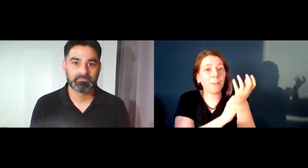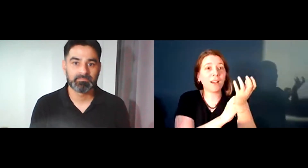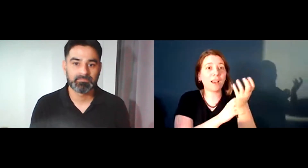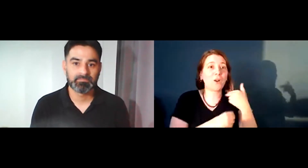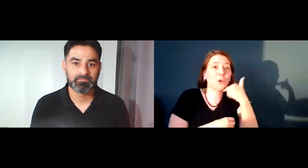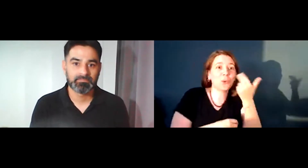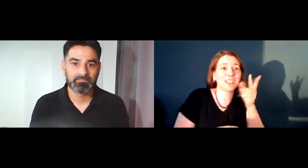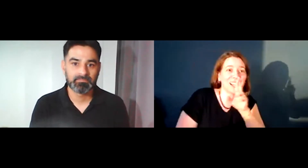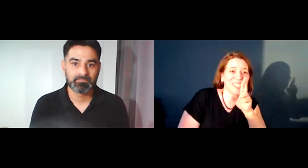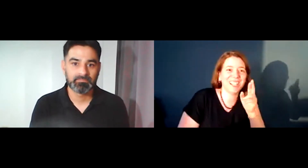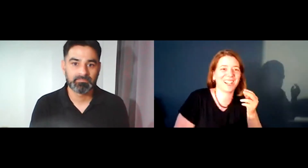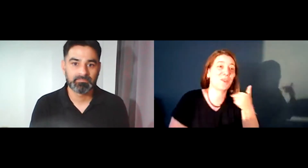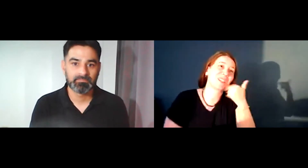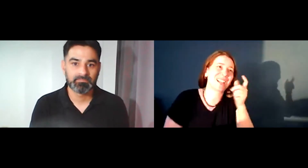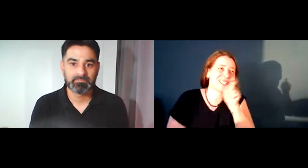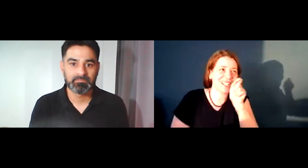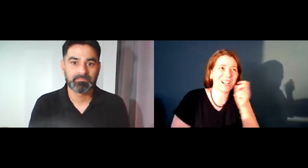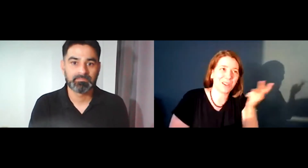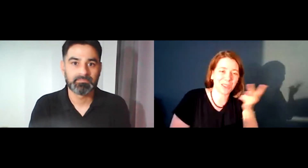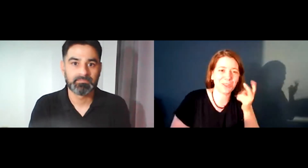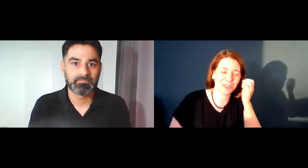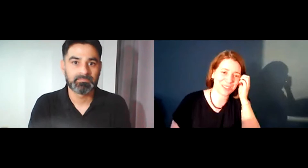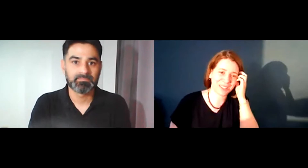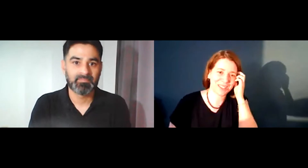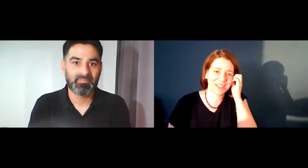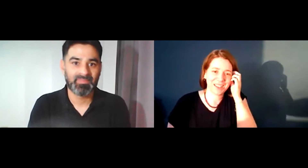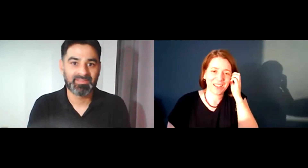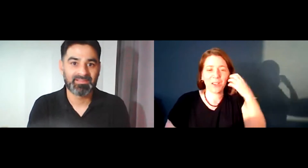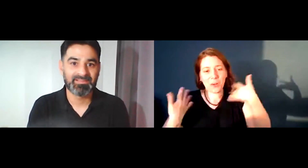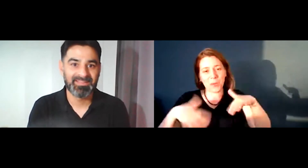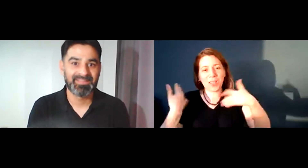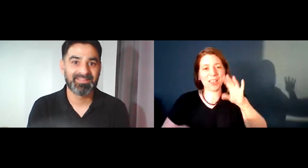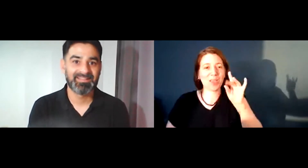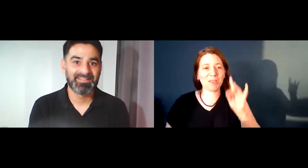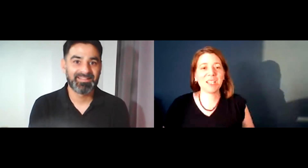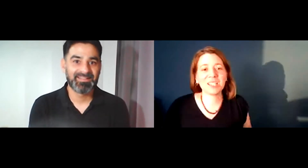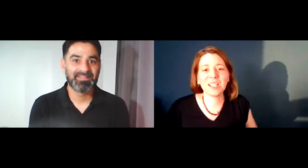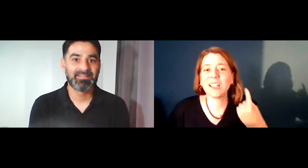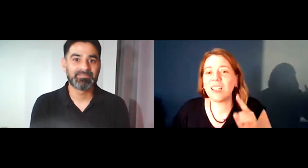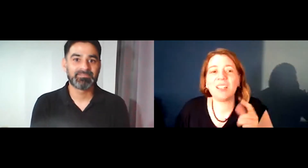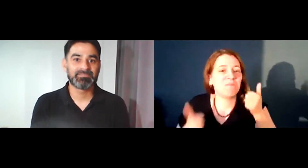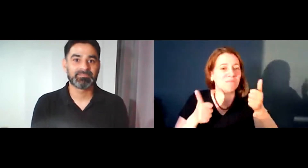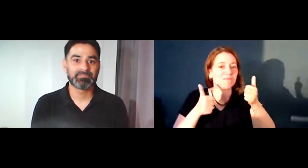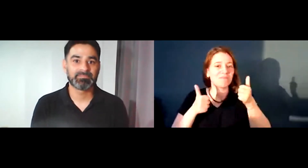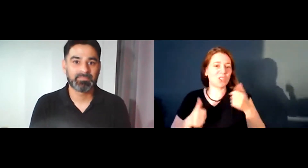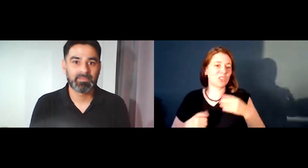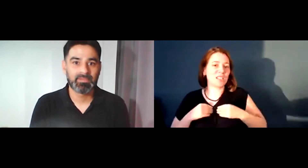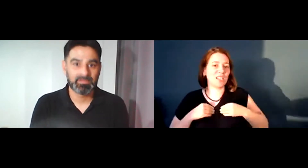cámara, con nuestras hijas, las dos. Como que es difícil y no sé, siento que